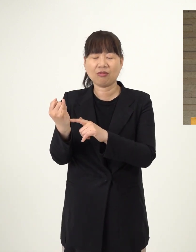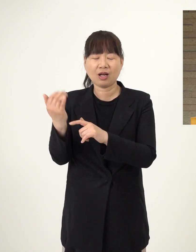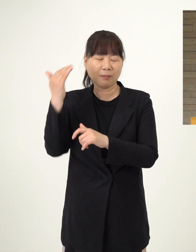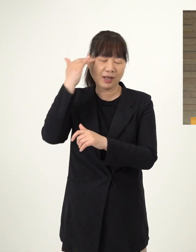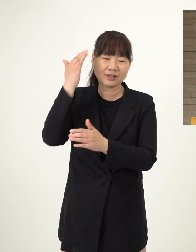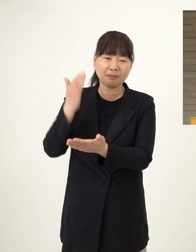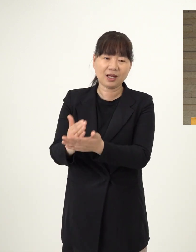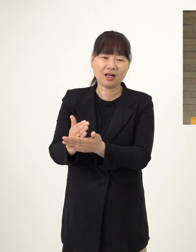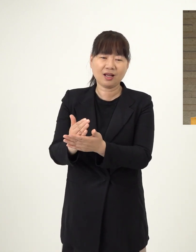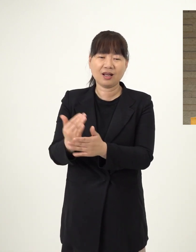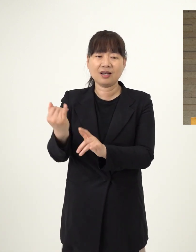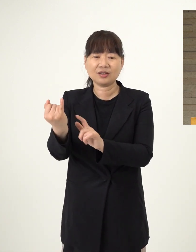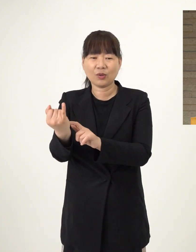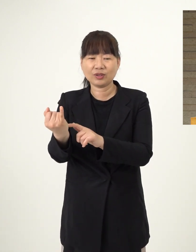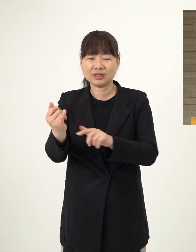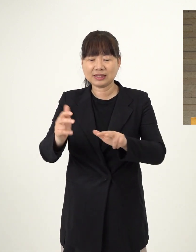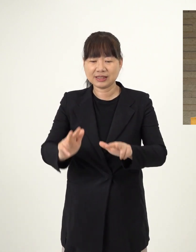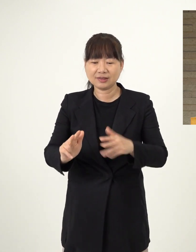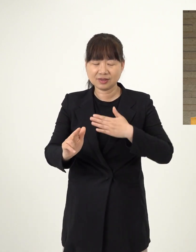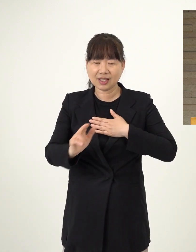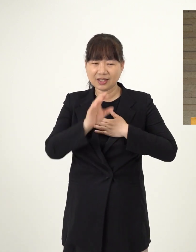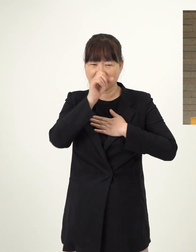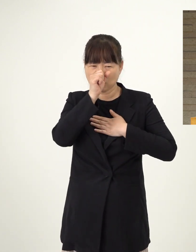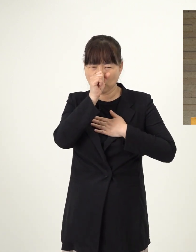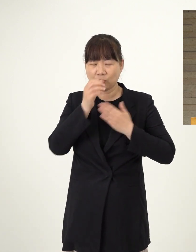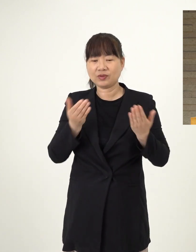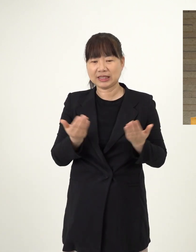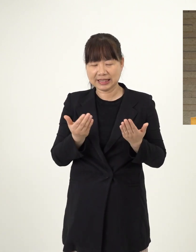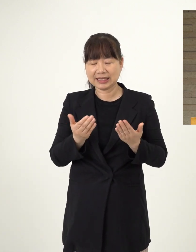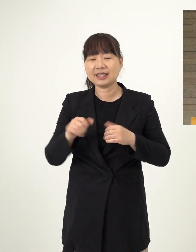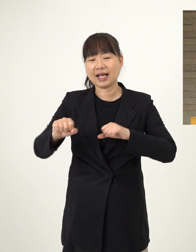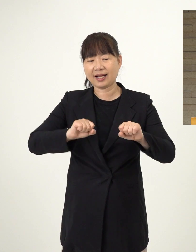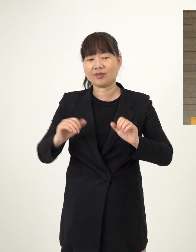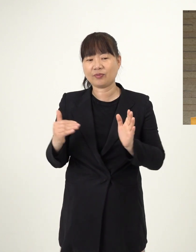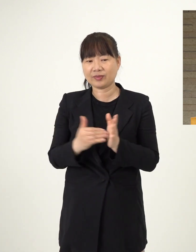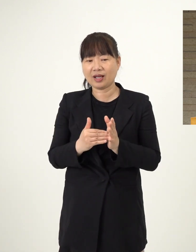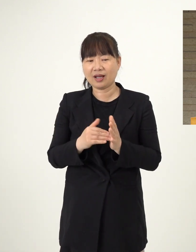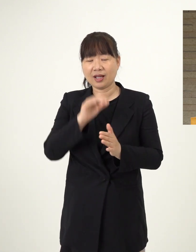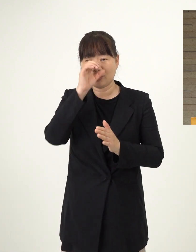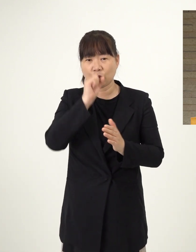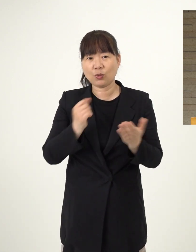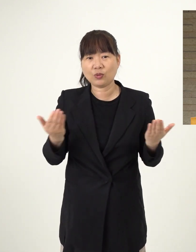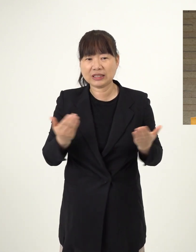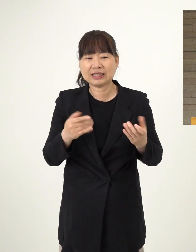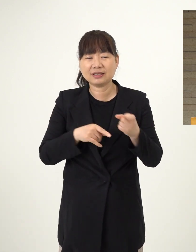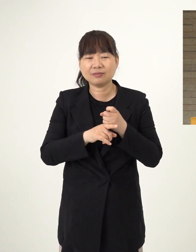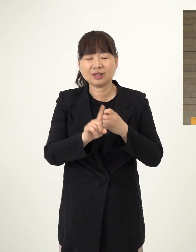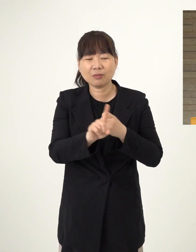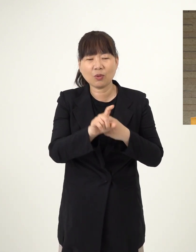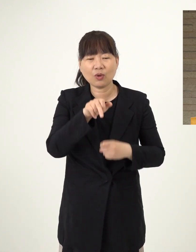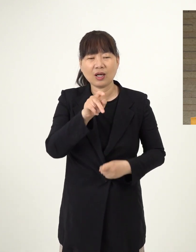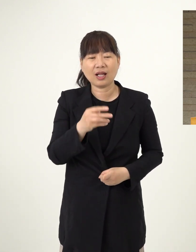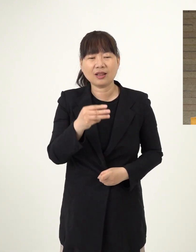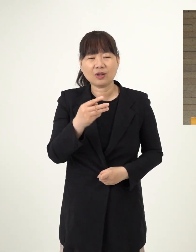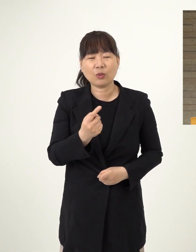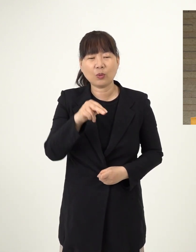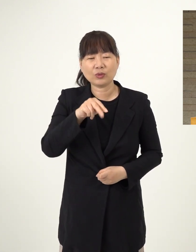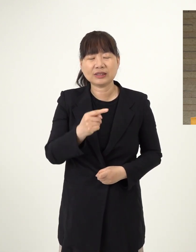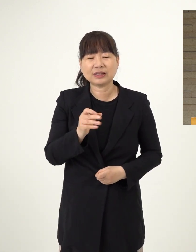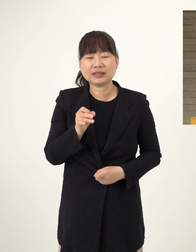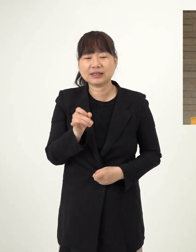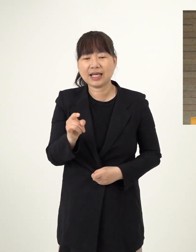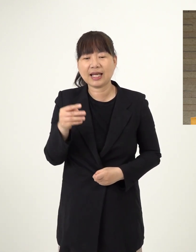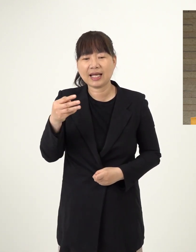했다고 평가했죠? 좋은 일. 좋은 일. 이 좋은 일이라는 말은 칼로스